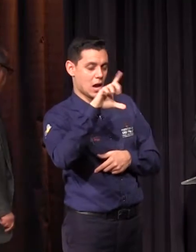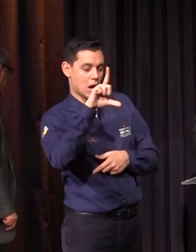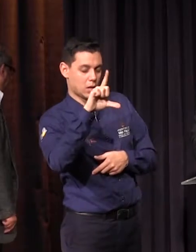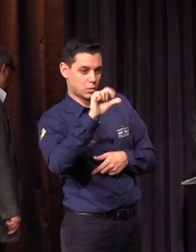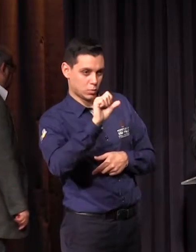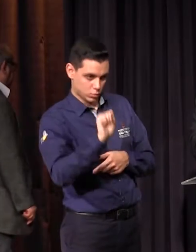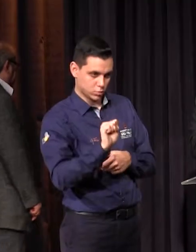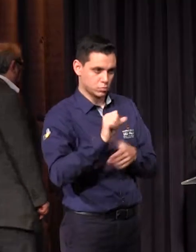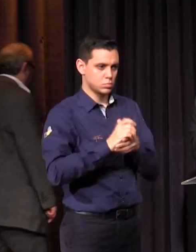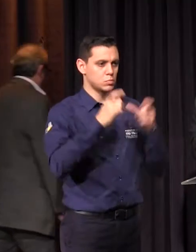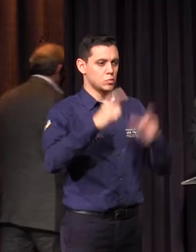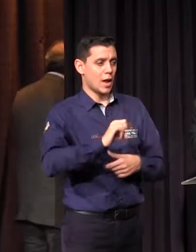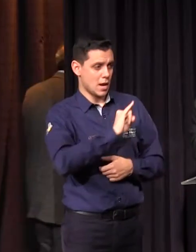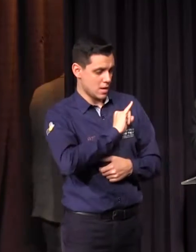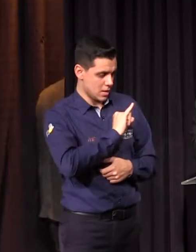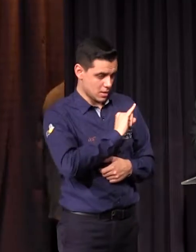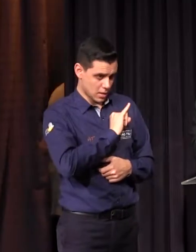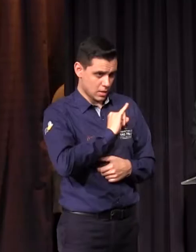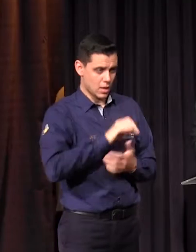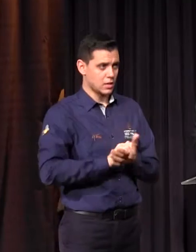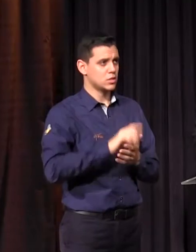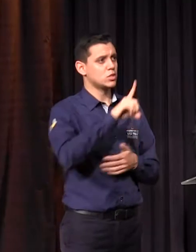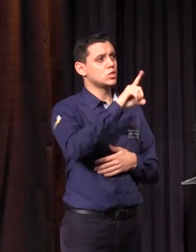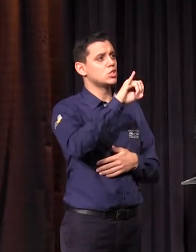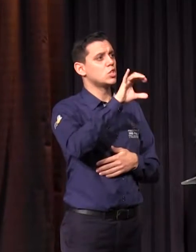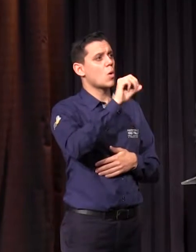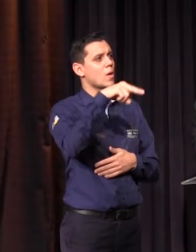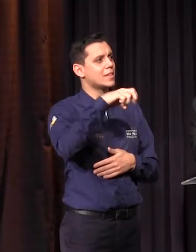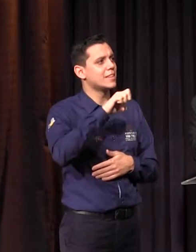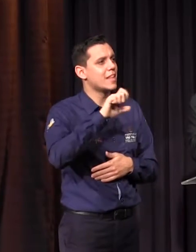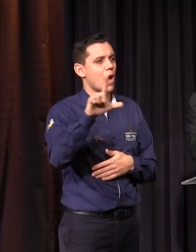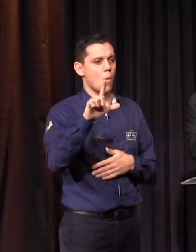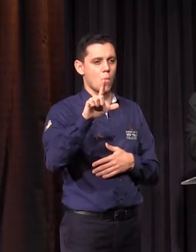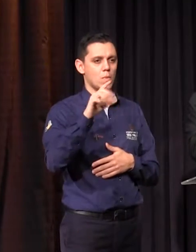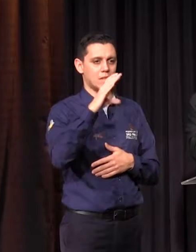por itaquera leonel da costa júnior